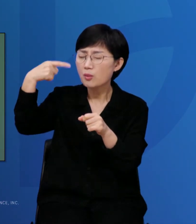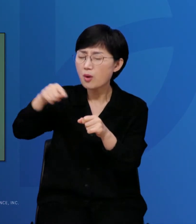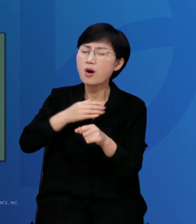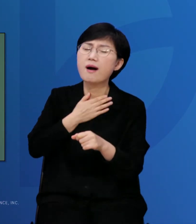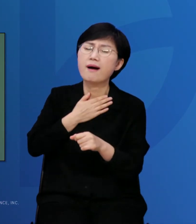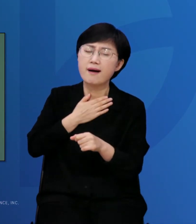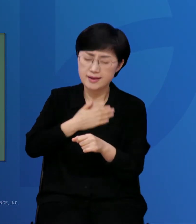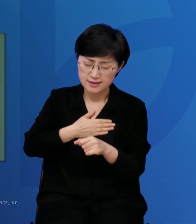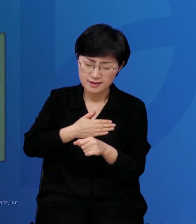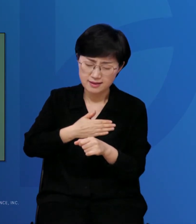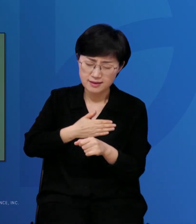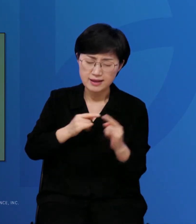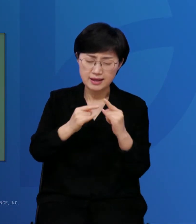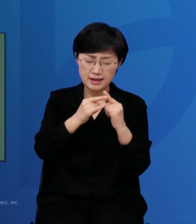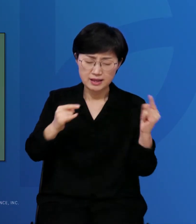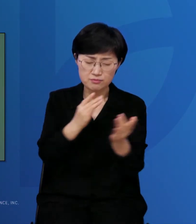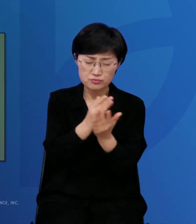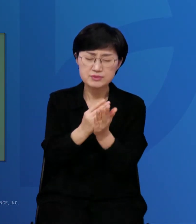주옵소서.